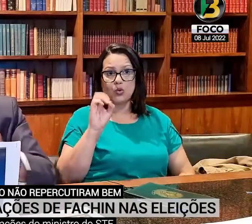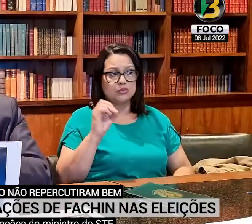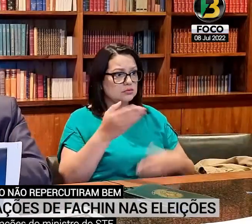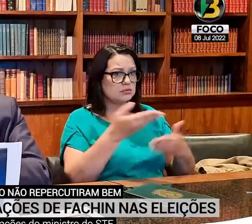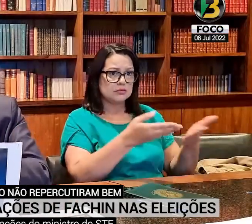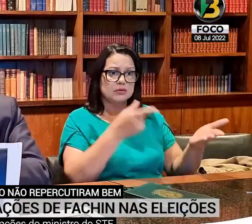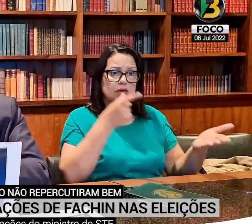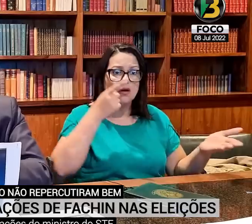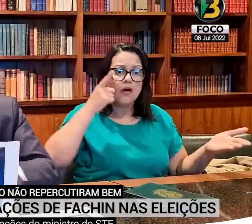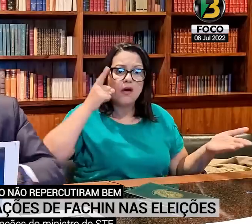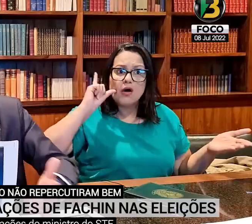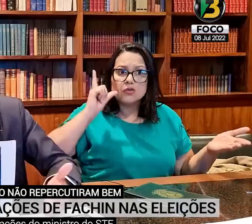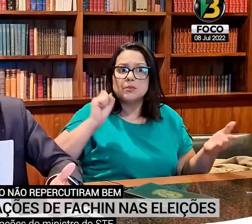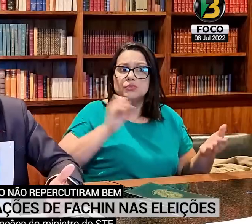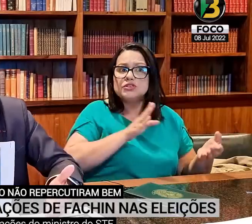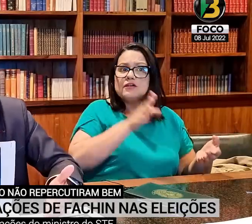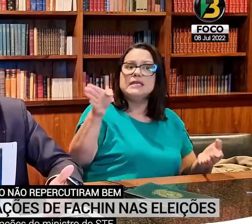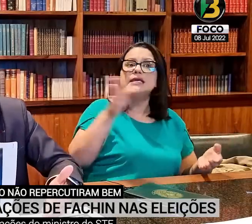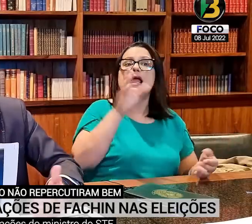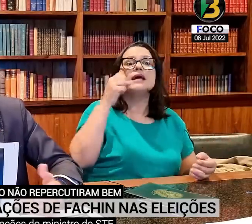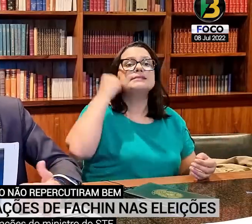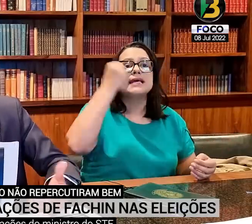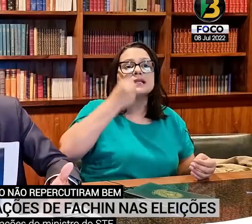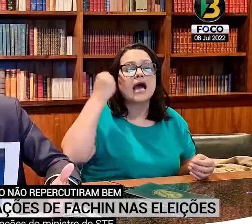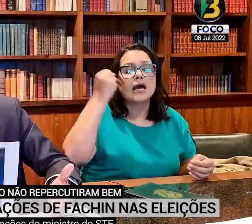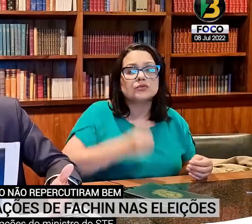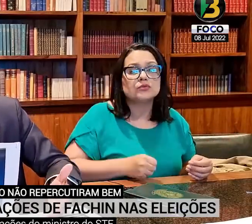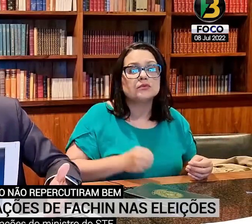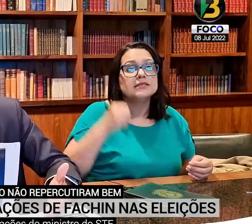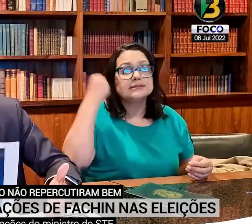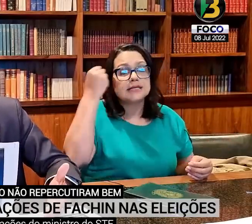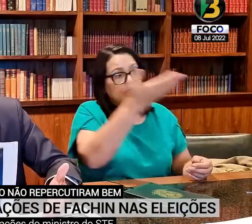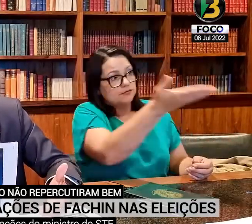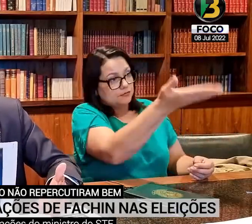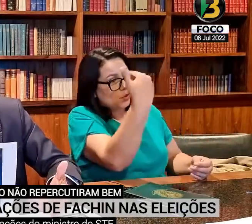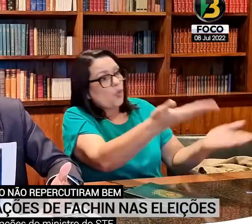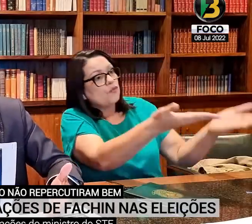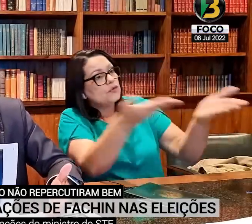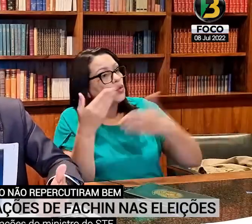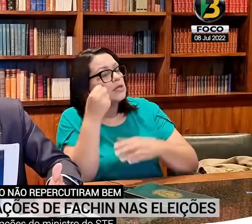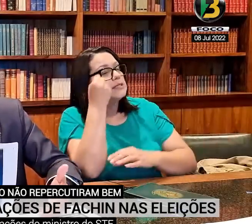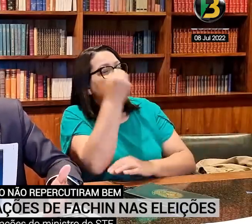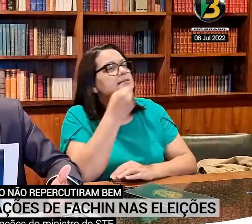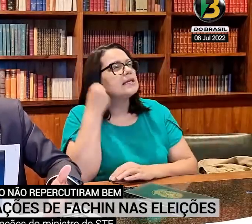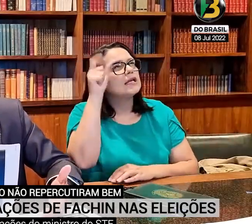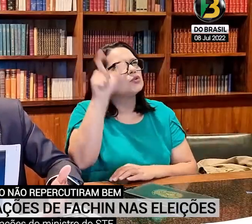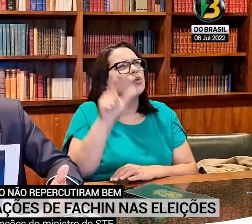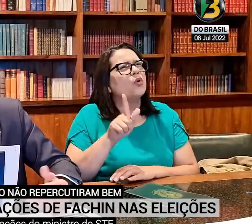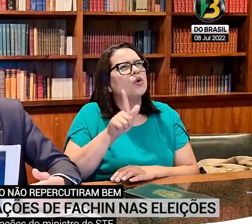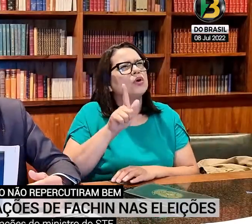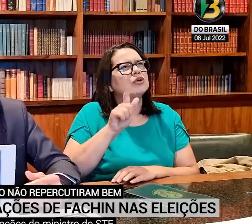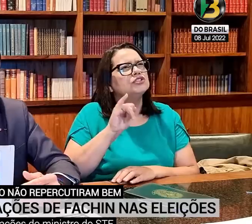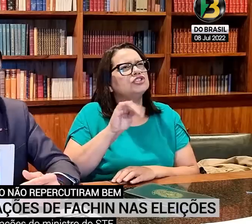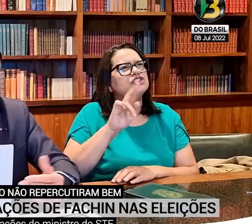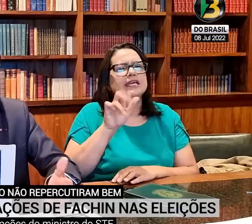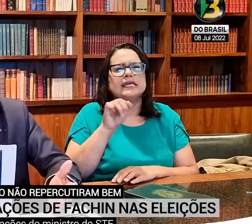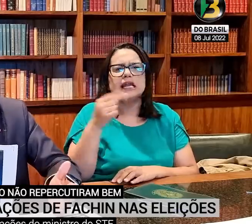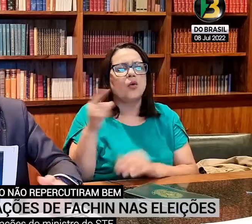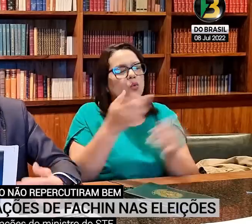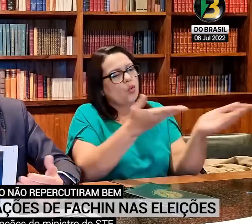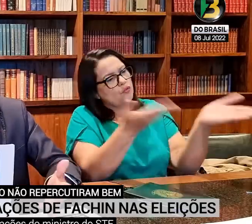perder a chance de ontem né comparecer ao Senado Eles foram convidados Eu acho que pelo Senador Girão só brincando